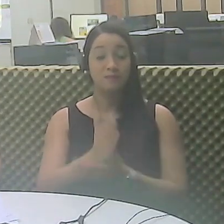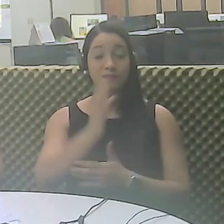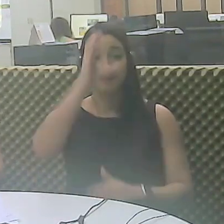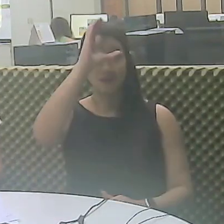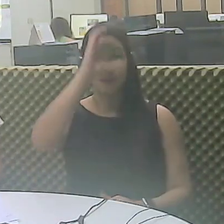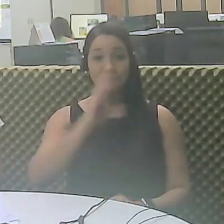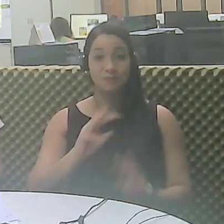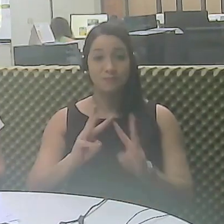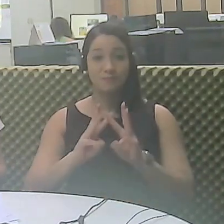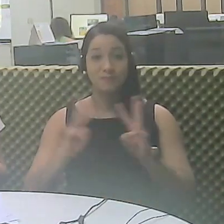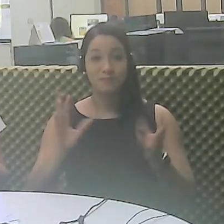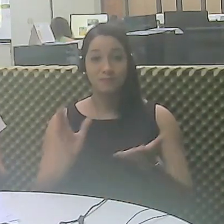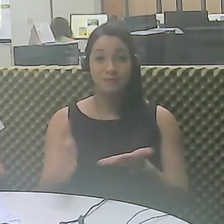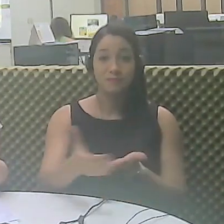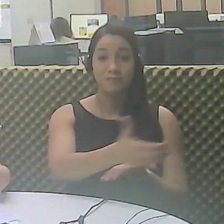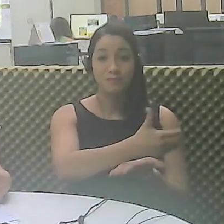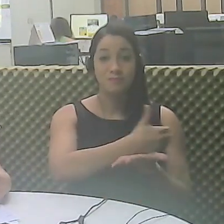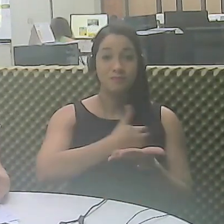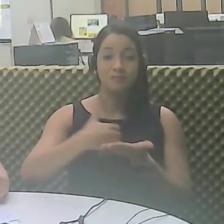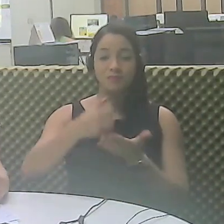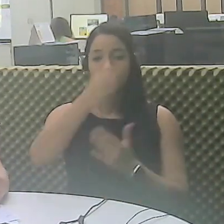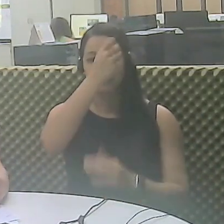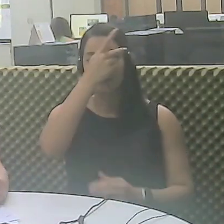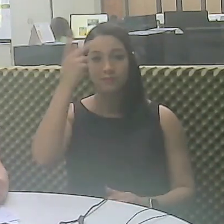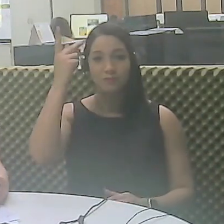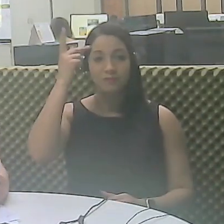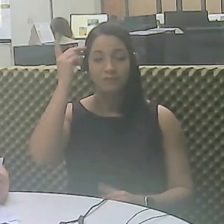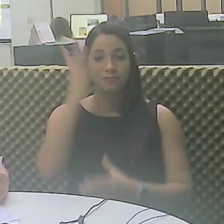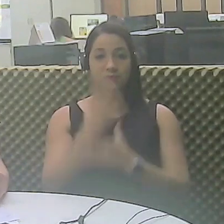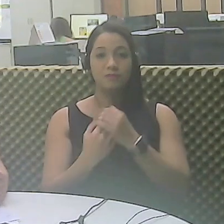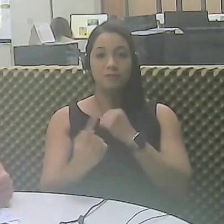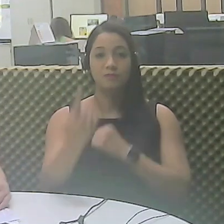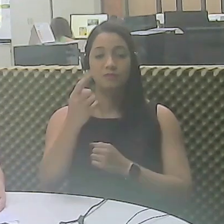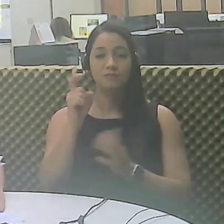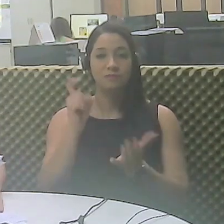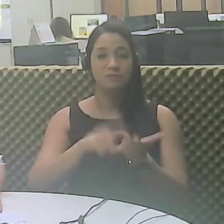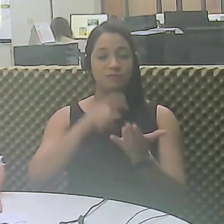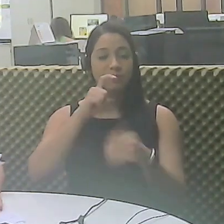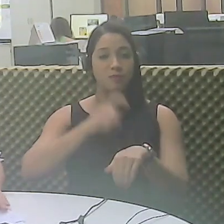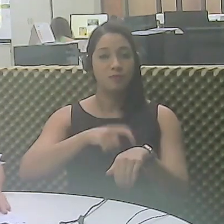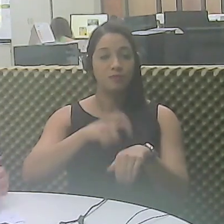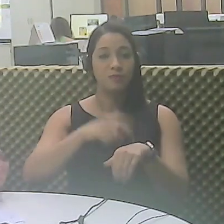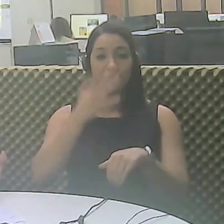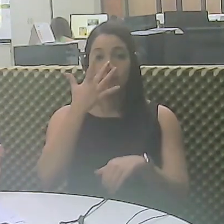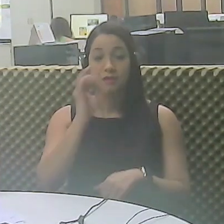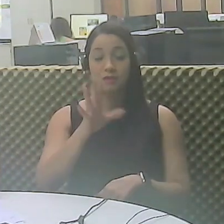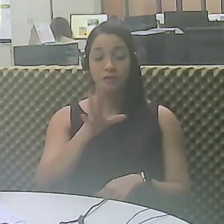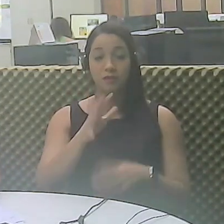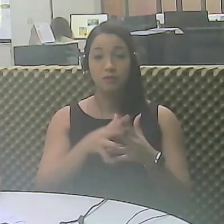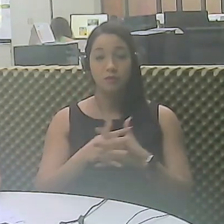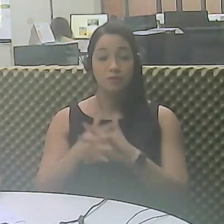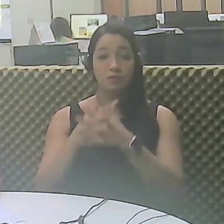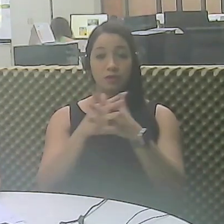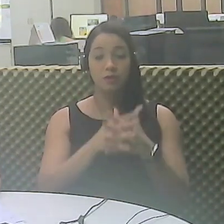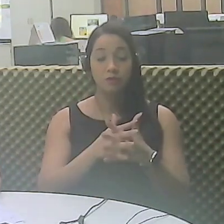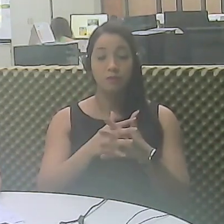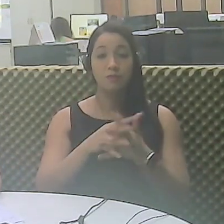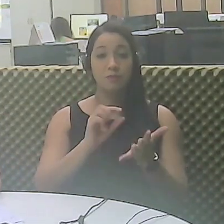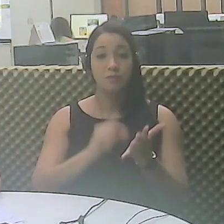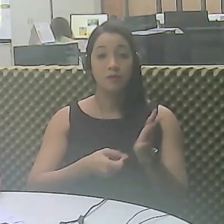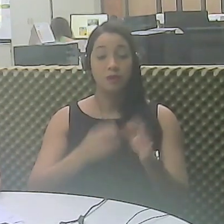Cidadão, que reúne os serviços online da Prefeitura num só lugar. Você clica e acompanha horários da coleta de lixo, matrículas e notas dos